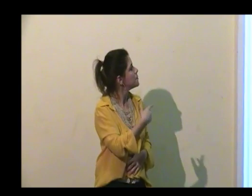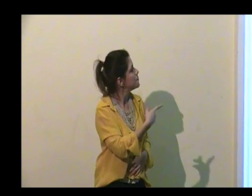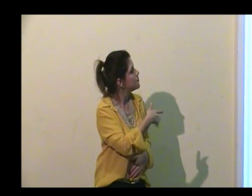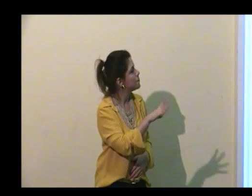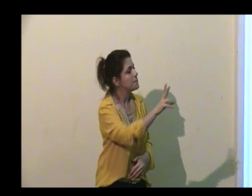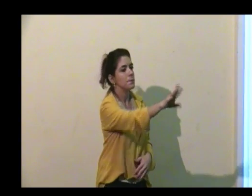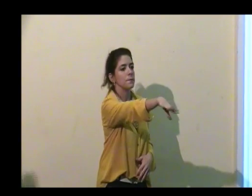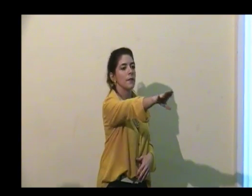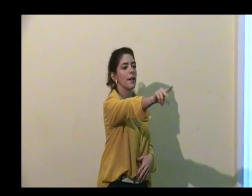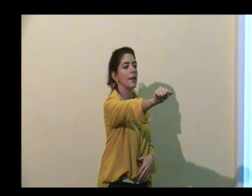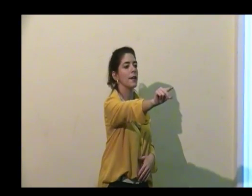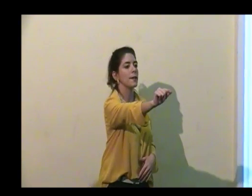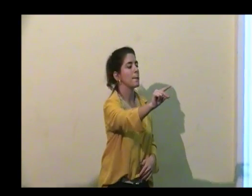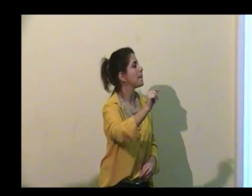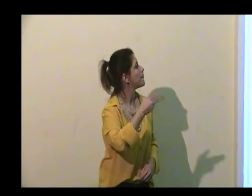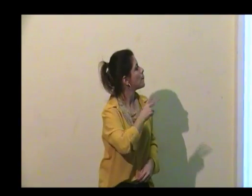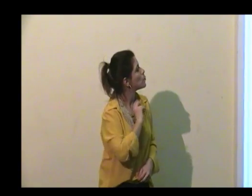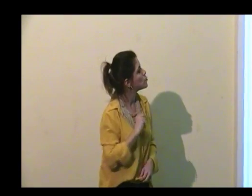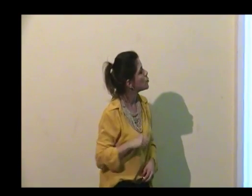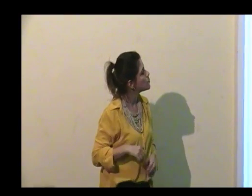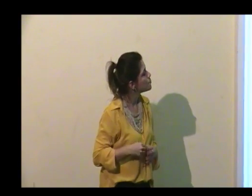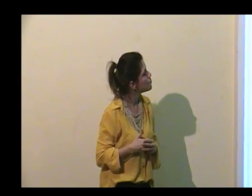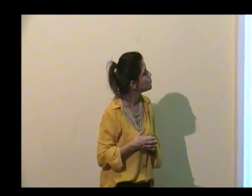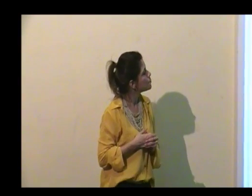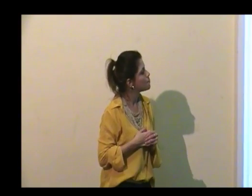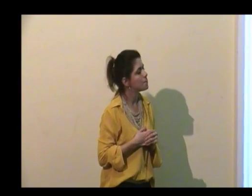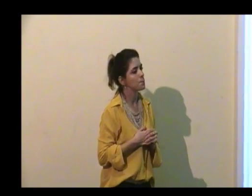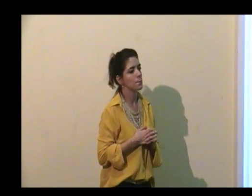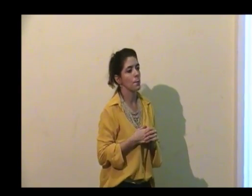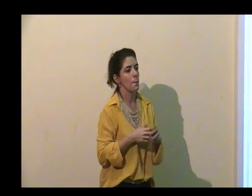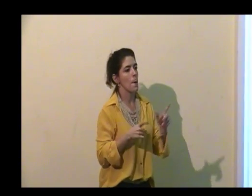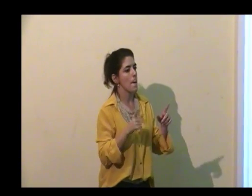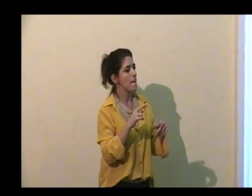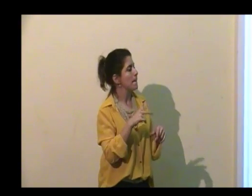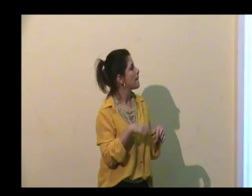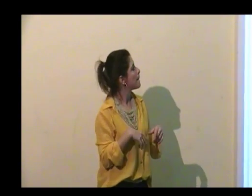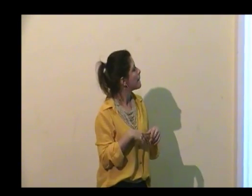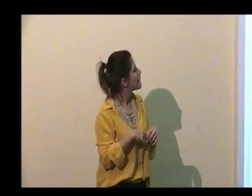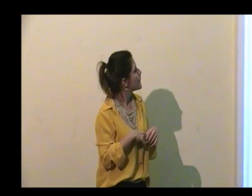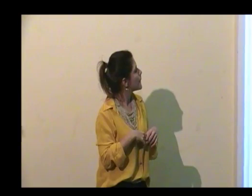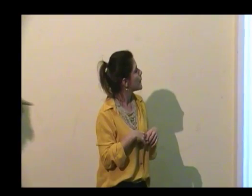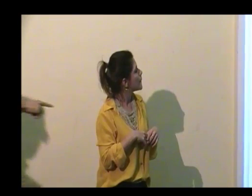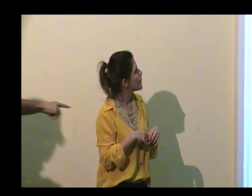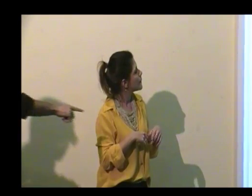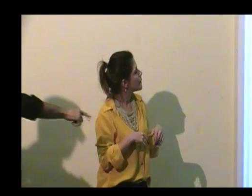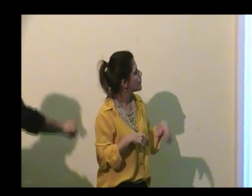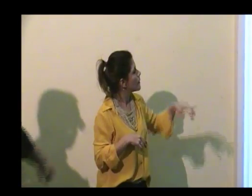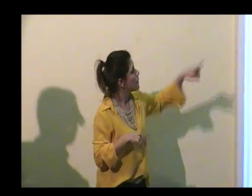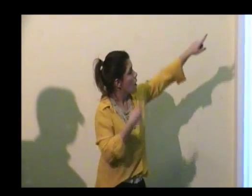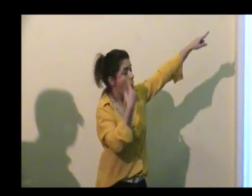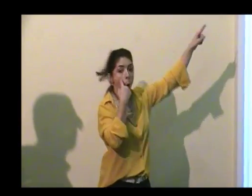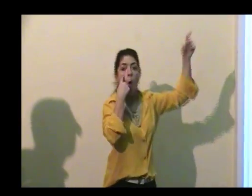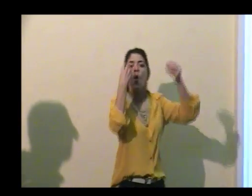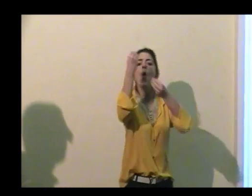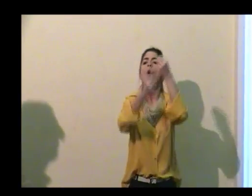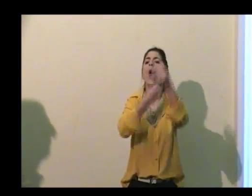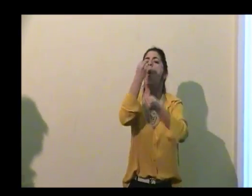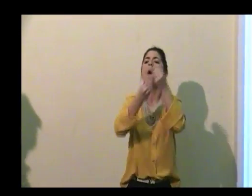mas o pâncreas trabalha sempre para produzir insulina, quebrar a glicose e nos dar energia.